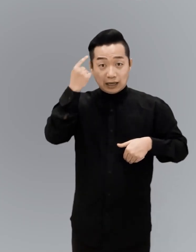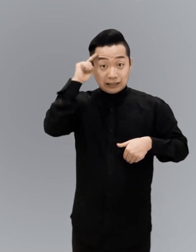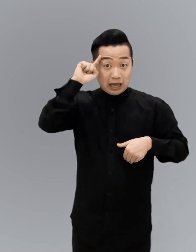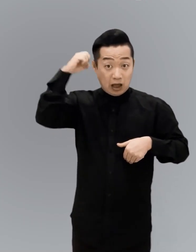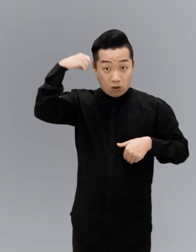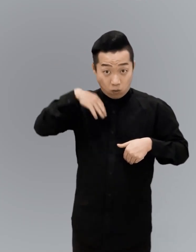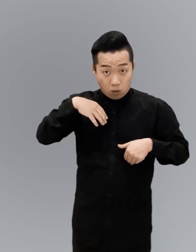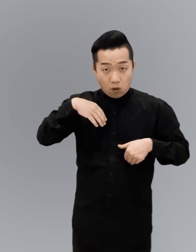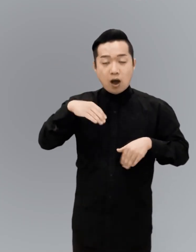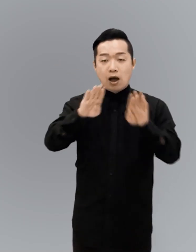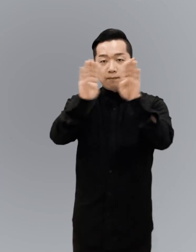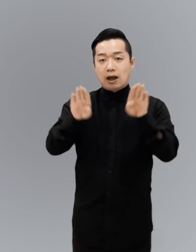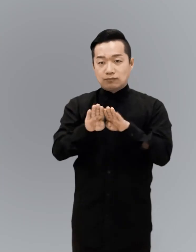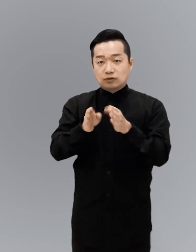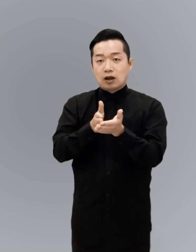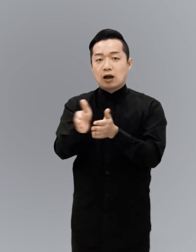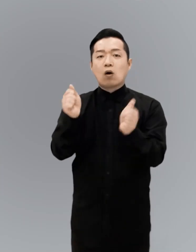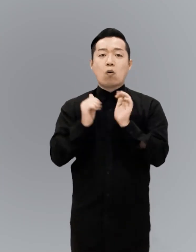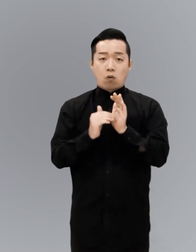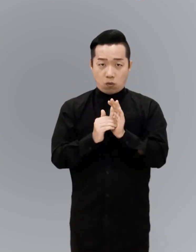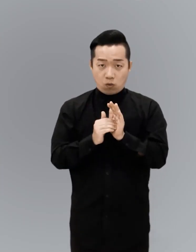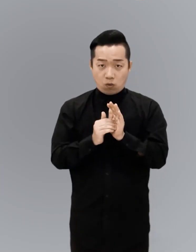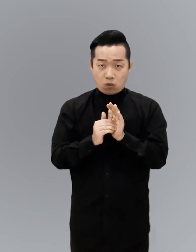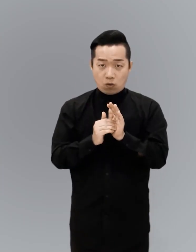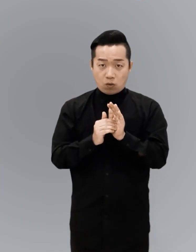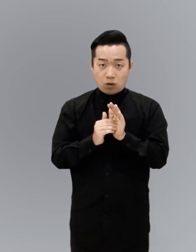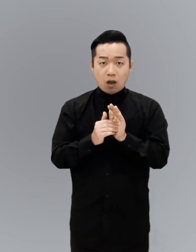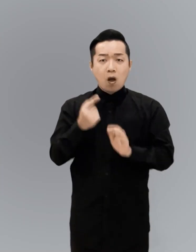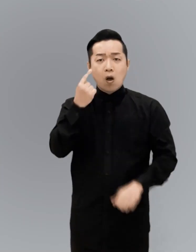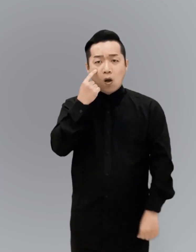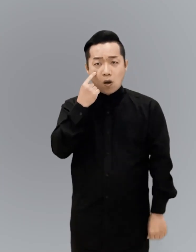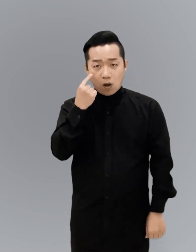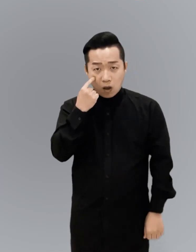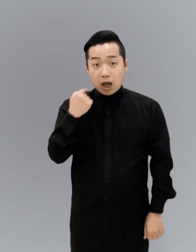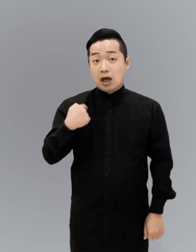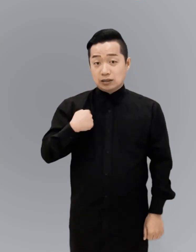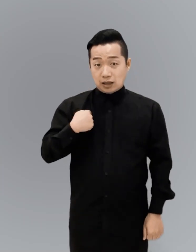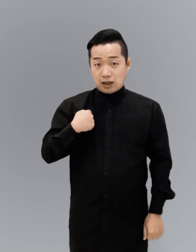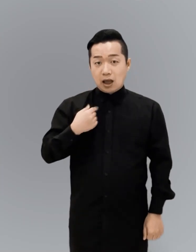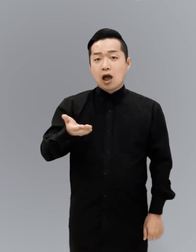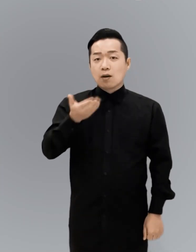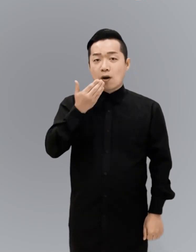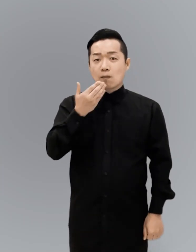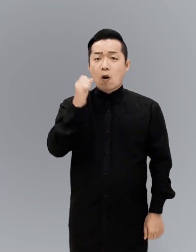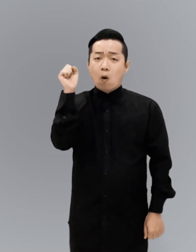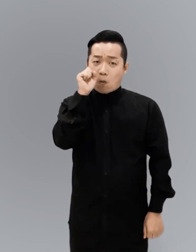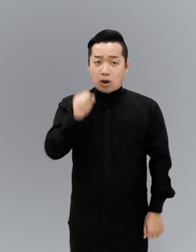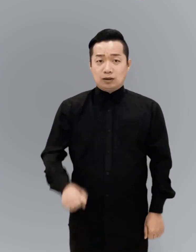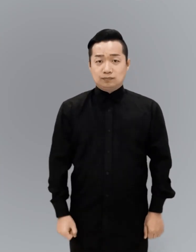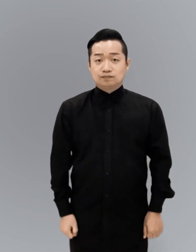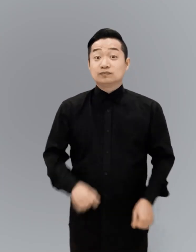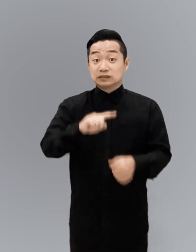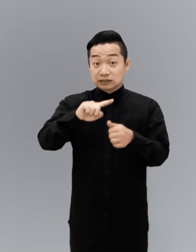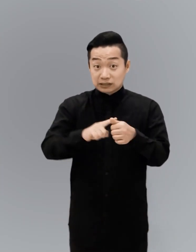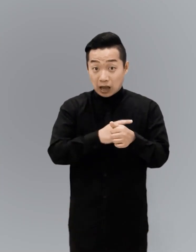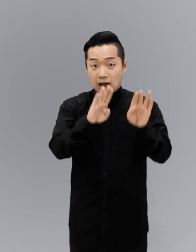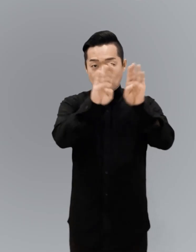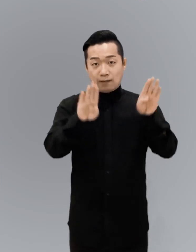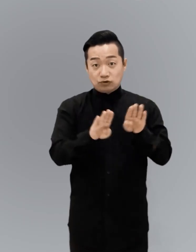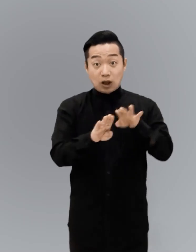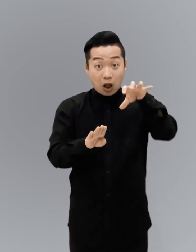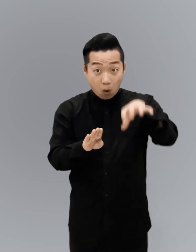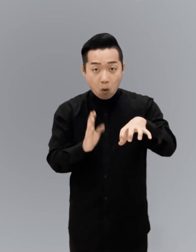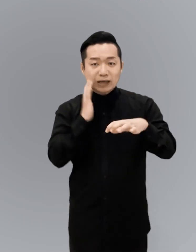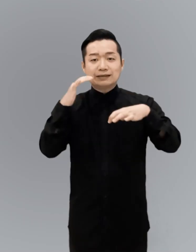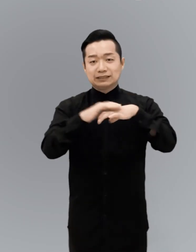되겠다라고 해서 대학원에서 이제 박물관 학을 했는데, 막상 그렇게 하면서 제가 워낙에 먹는 걸 좋아하다 보니까